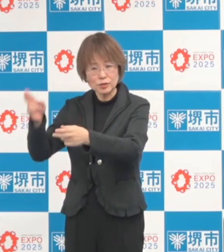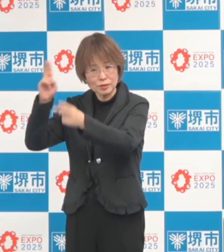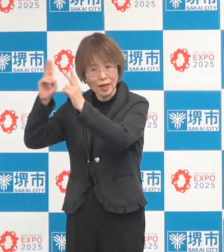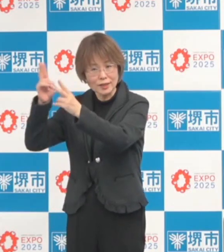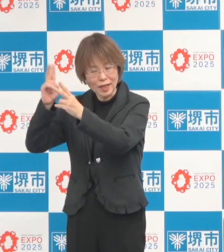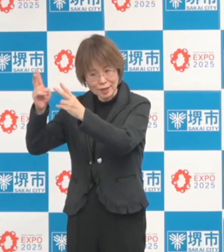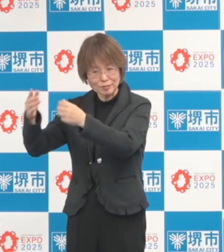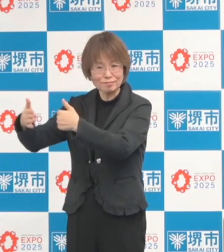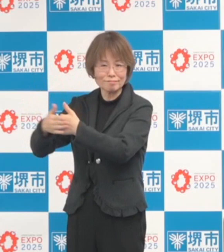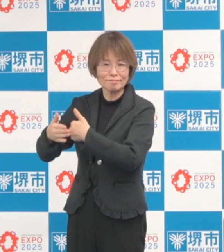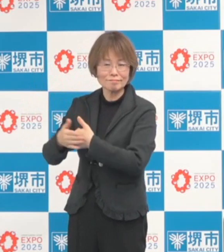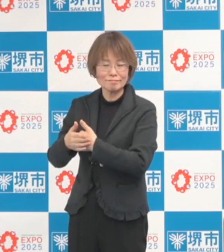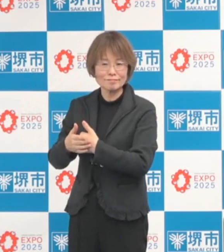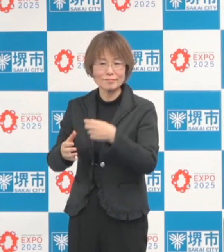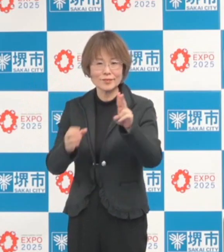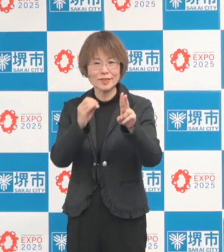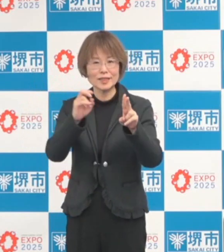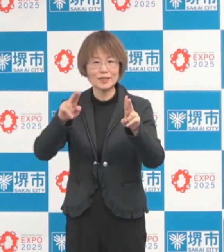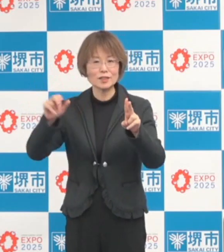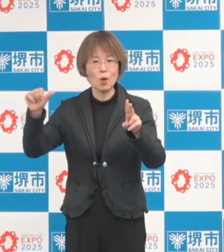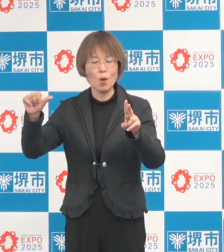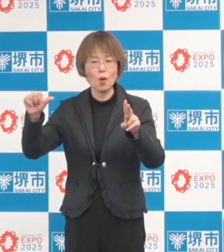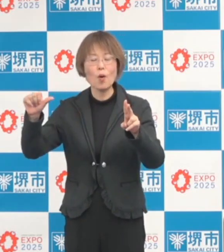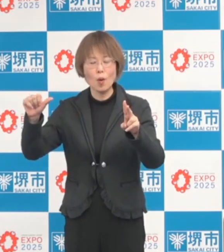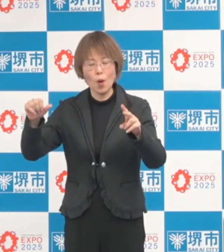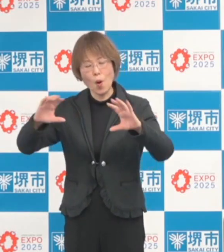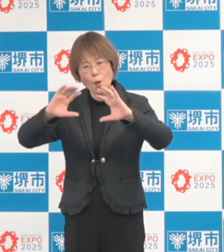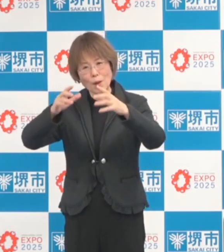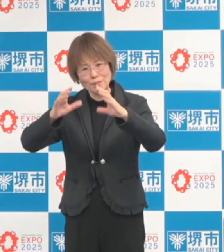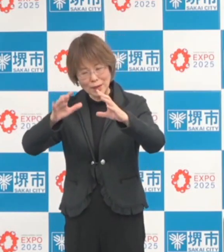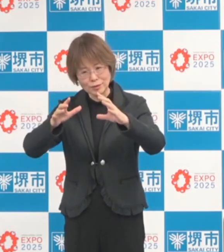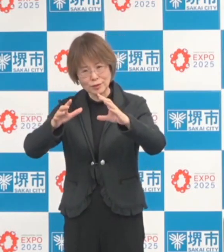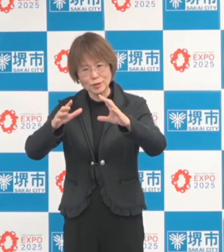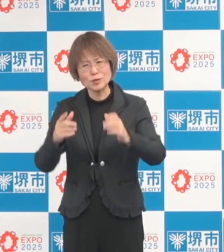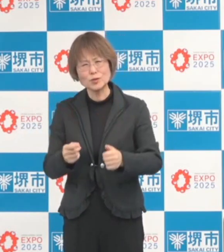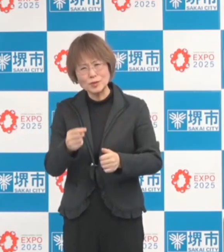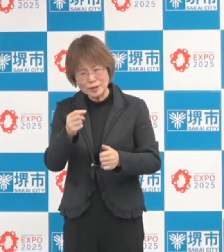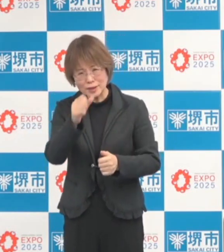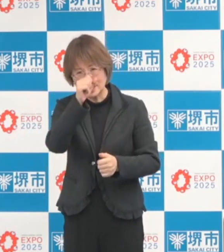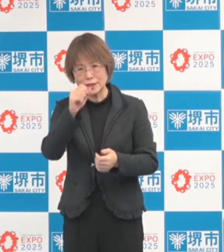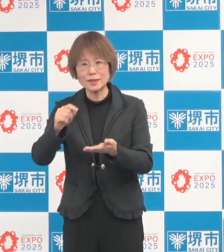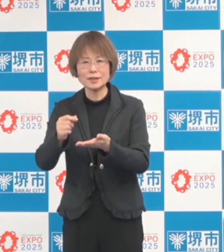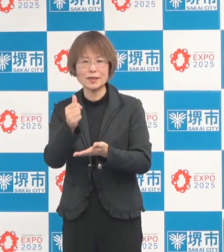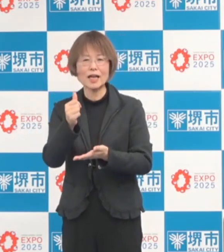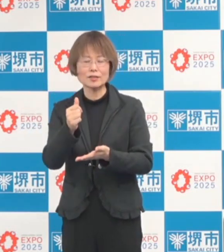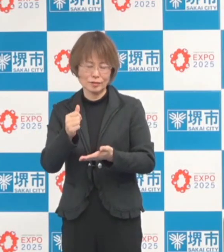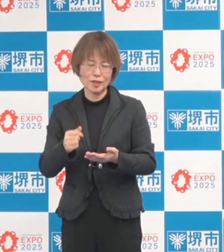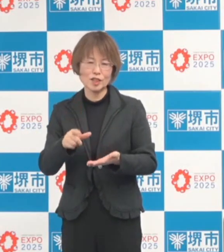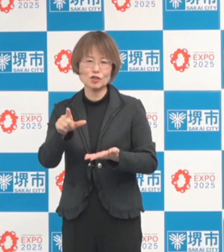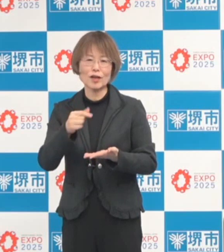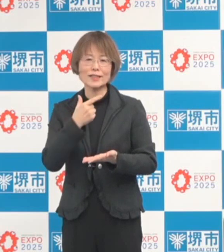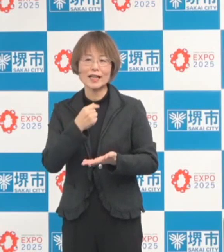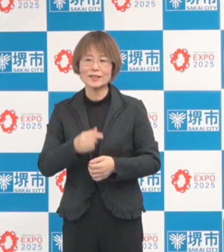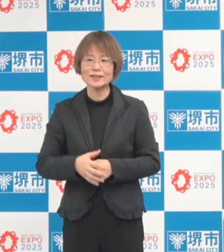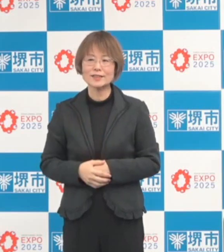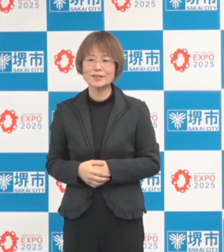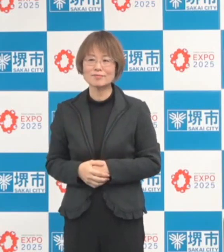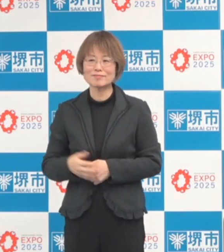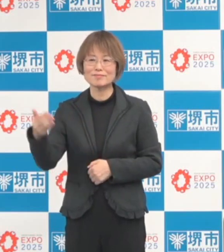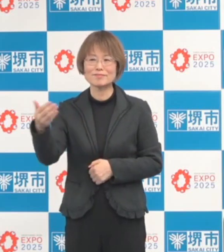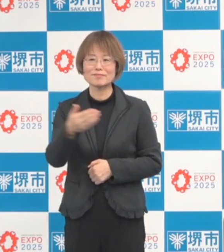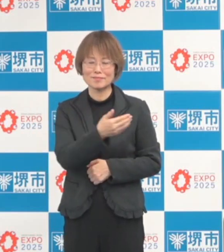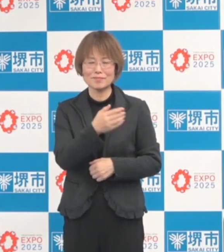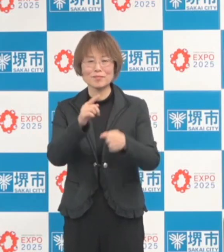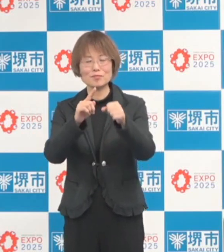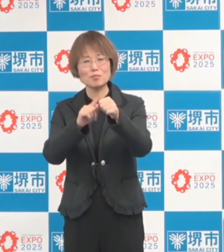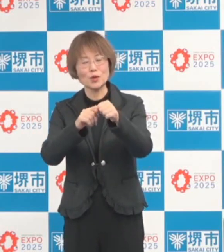ひこの2025年の大阪・堺万博という大きな機会を大阪に向かしたいと思っています。 まだ目標が定